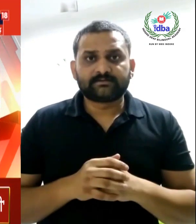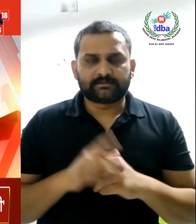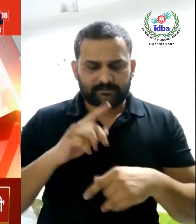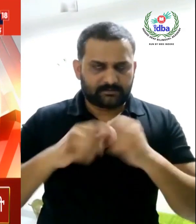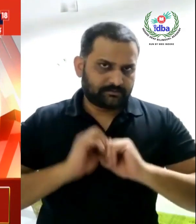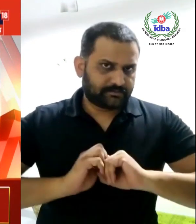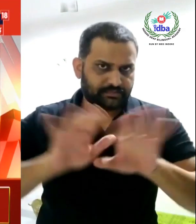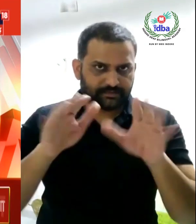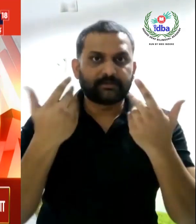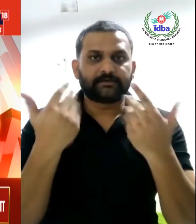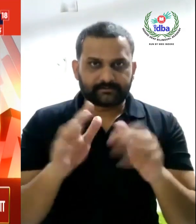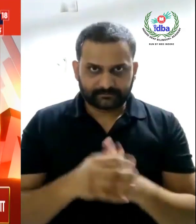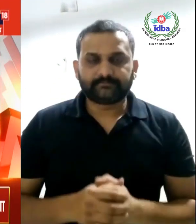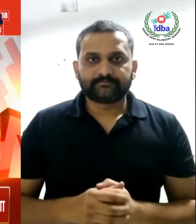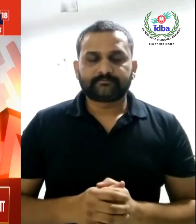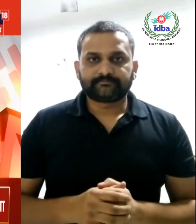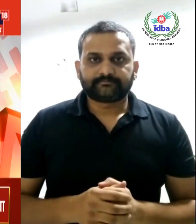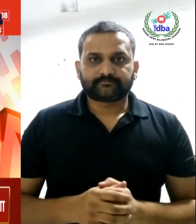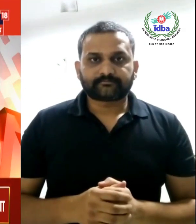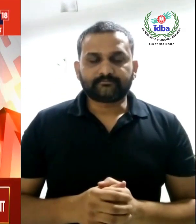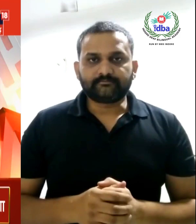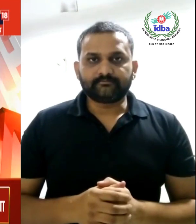जारी कर दी गई है।